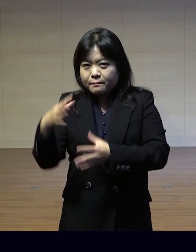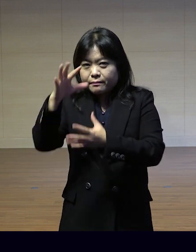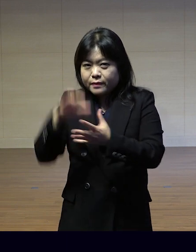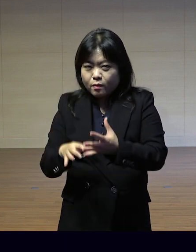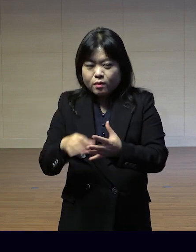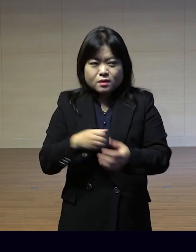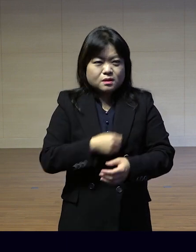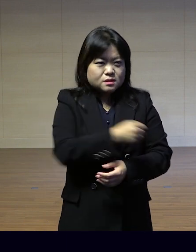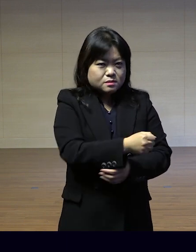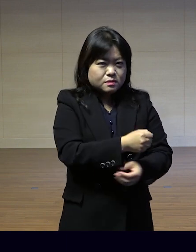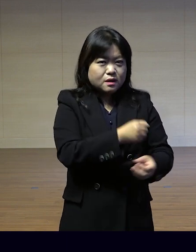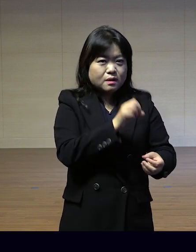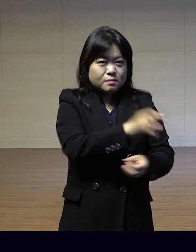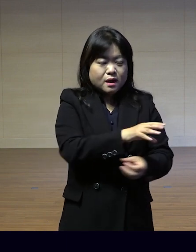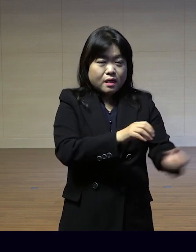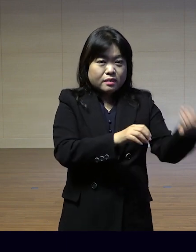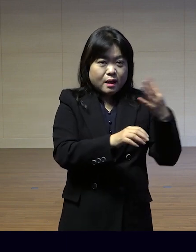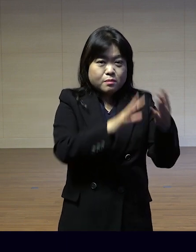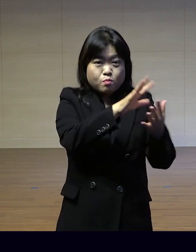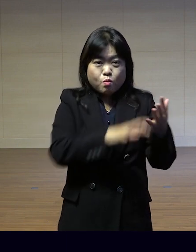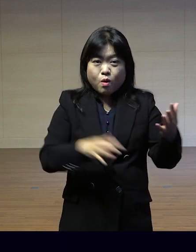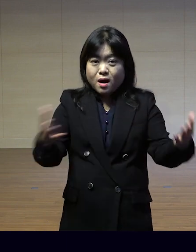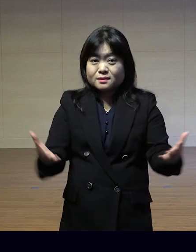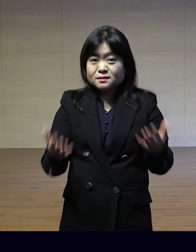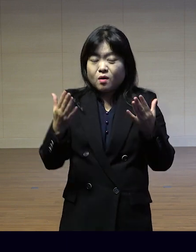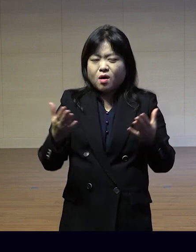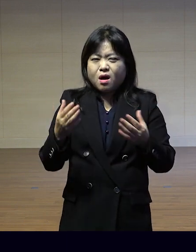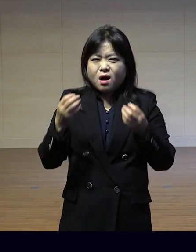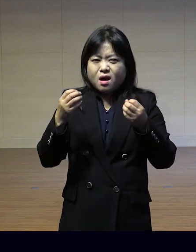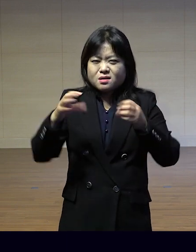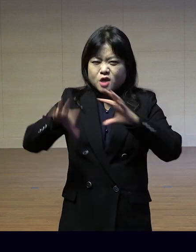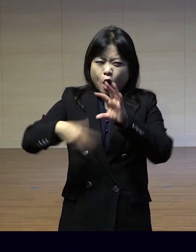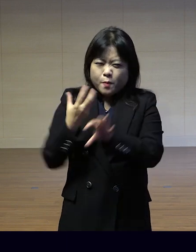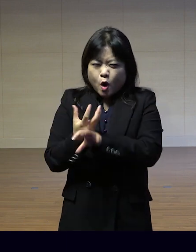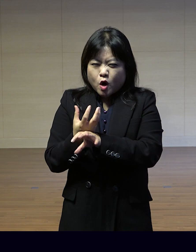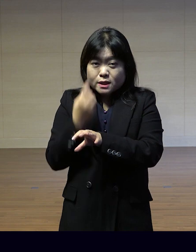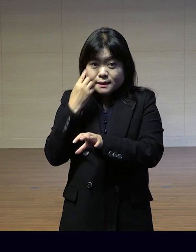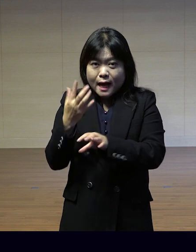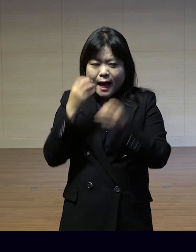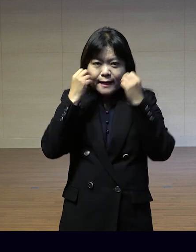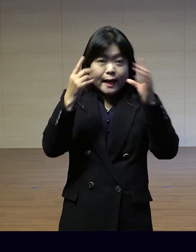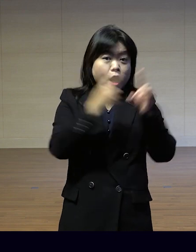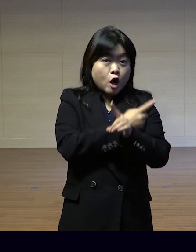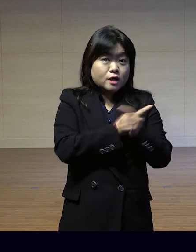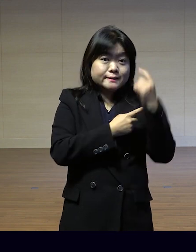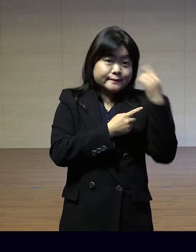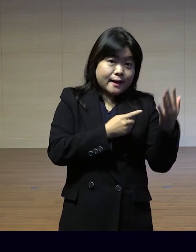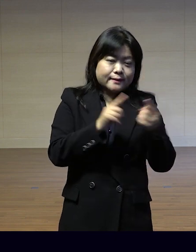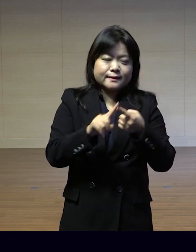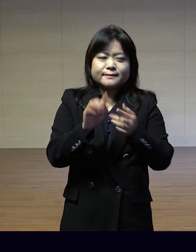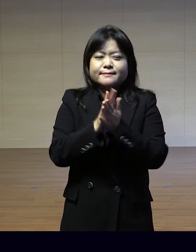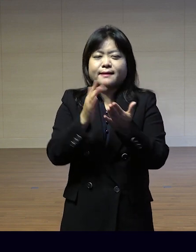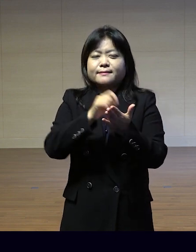내용을 모아가지고 혁명이냐 개혁이냐라는 책을 냈는데요. 그러니까 이것이